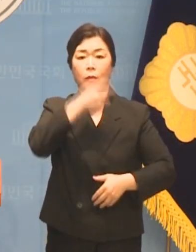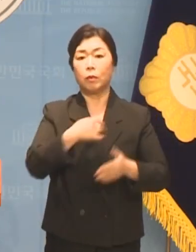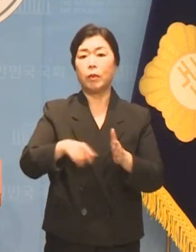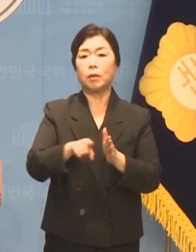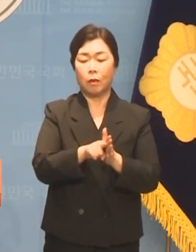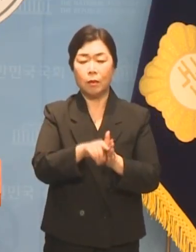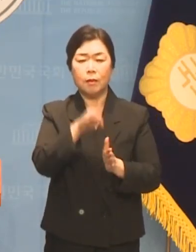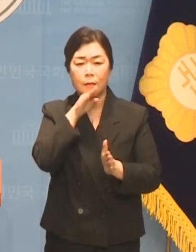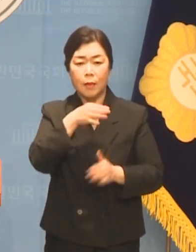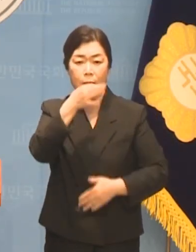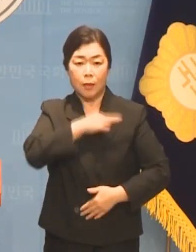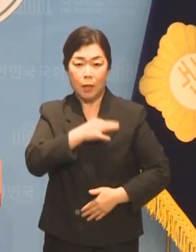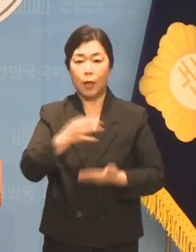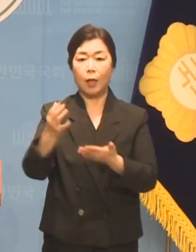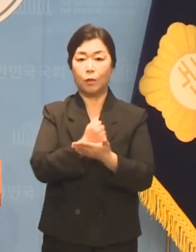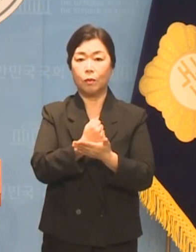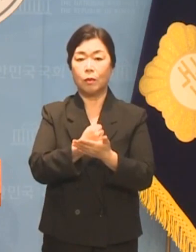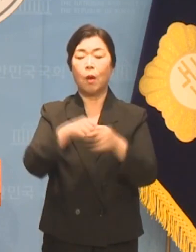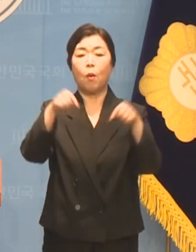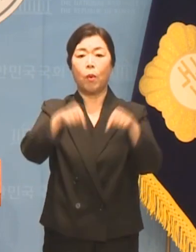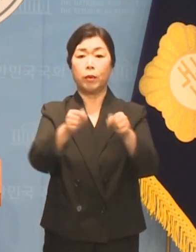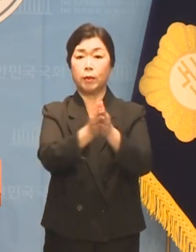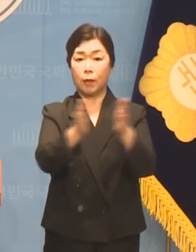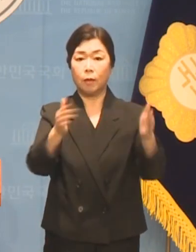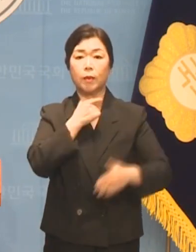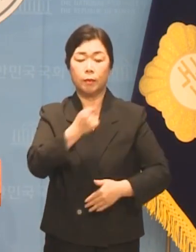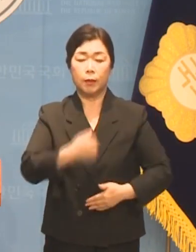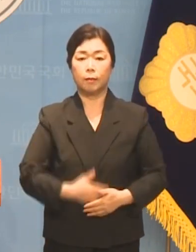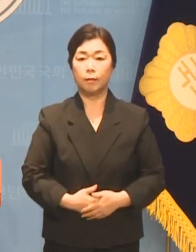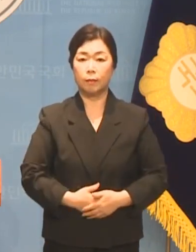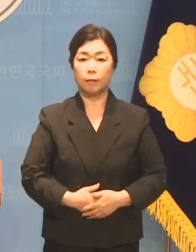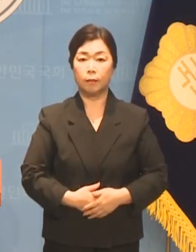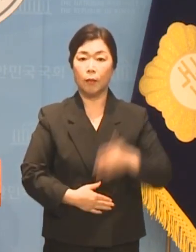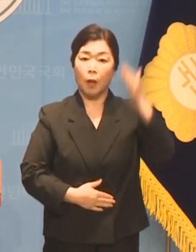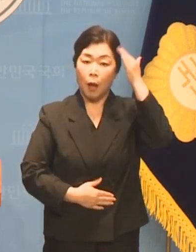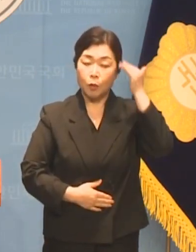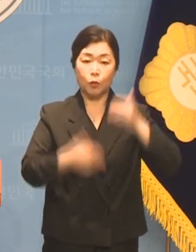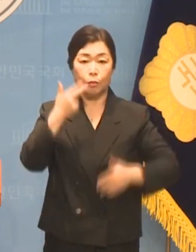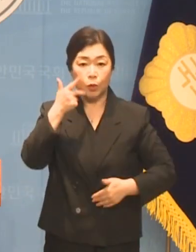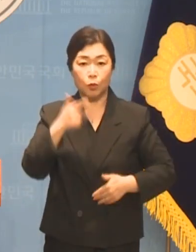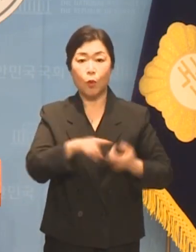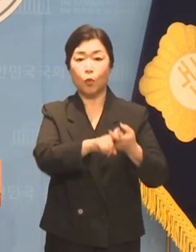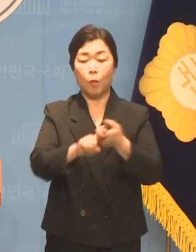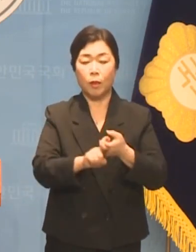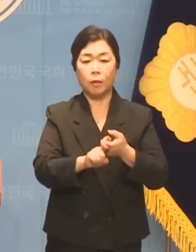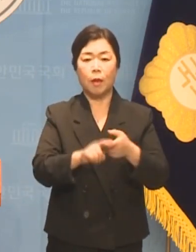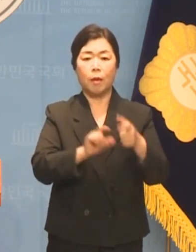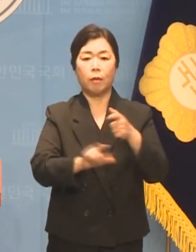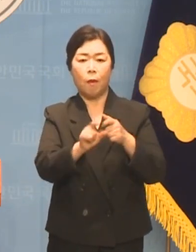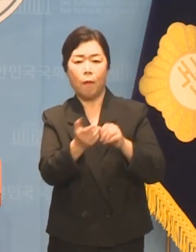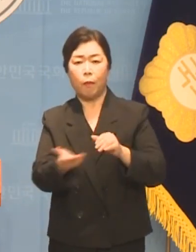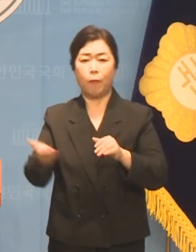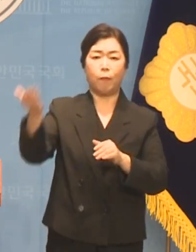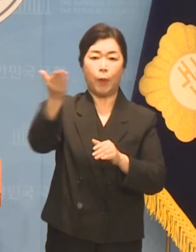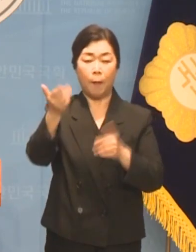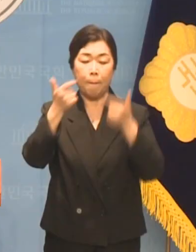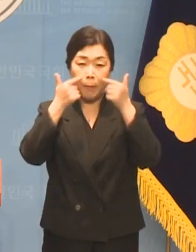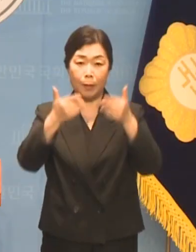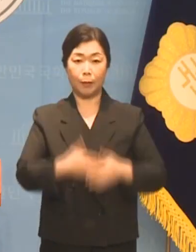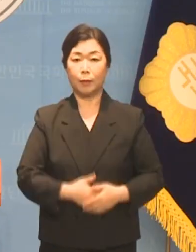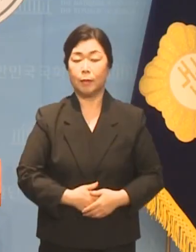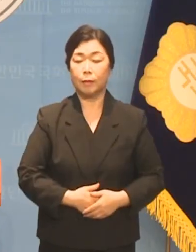실리 외교 시대를 열겠습니다. 한미동맹은 이제 퀀텀 동맹으로 진화합니다.